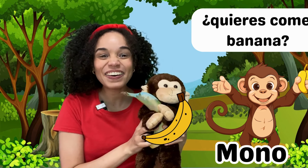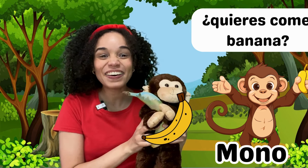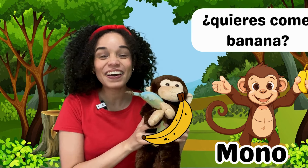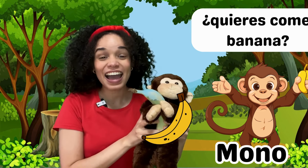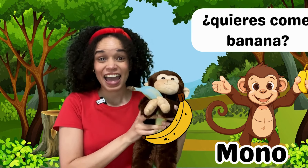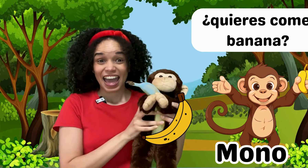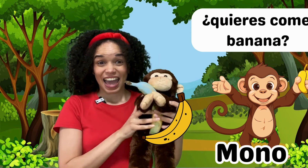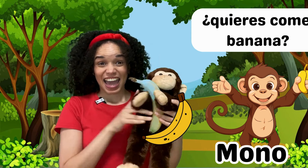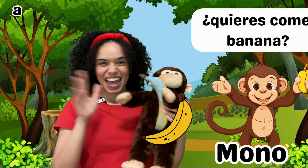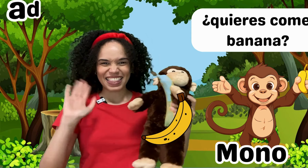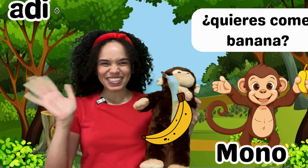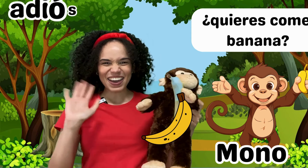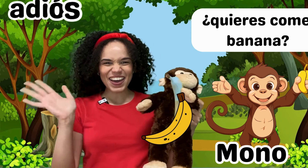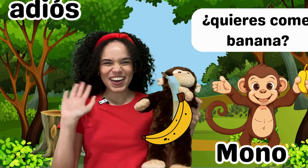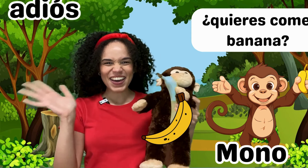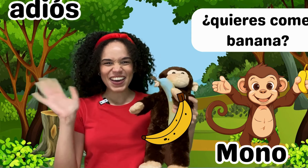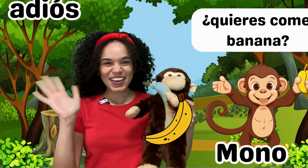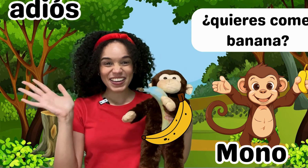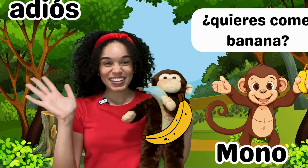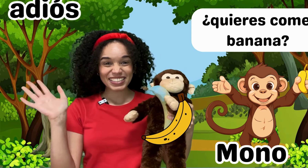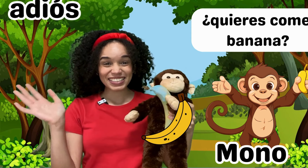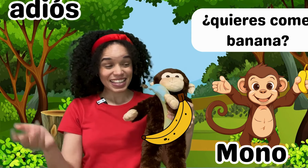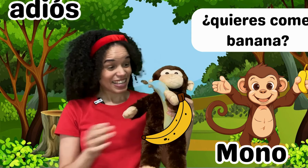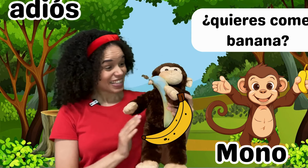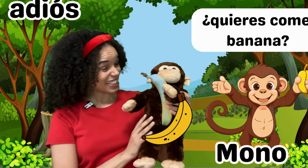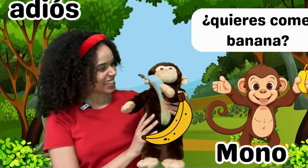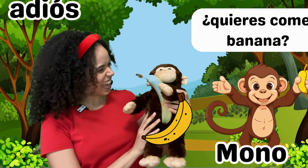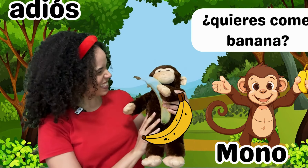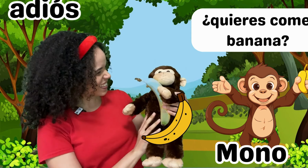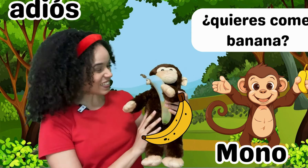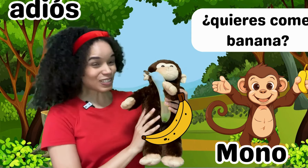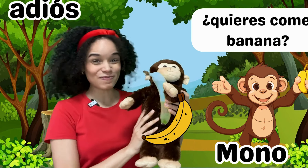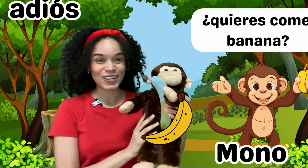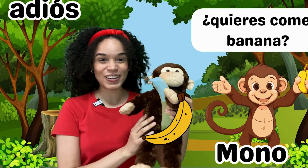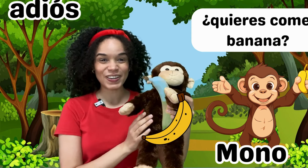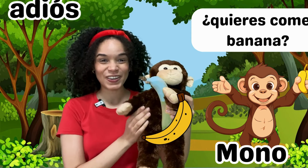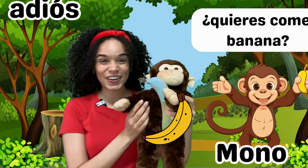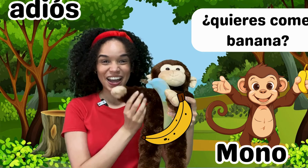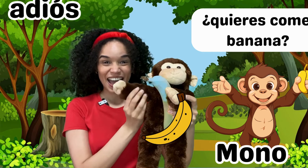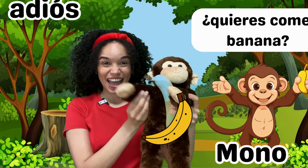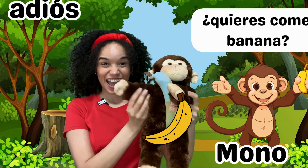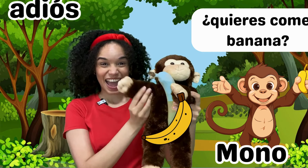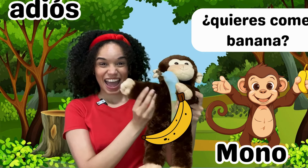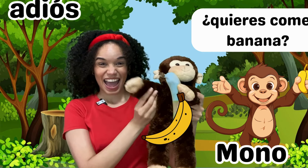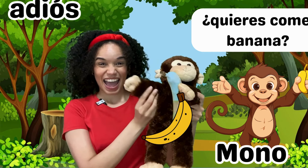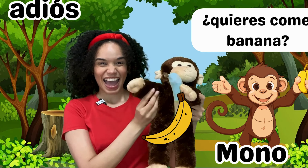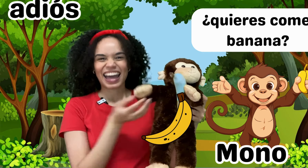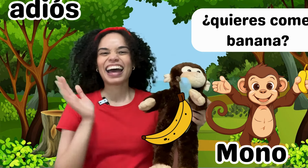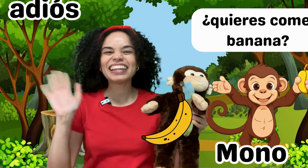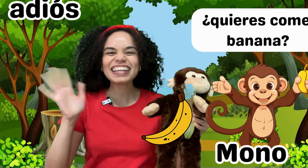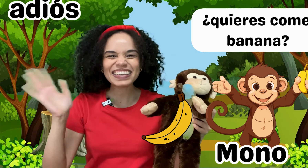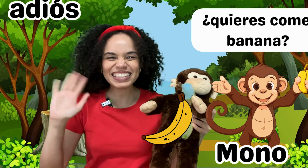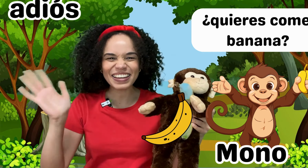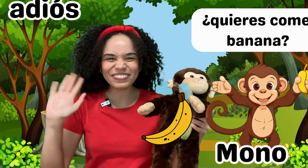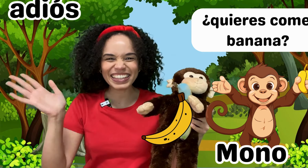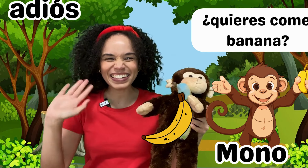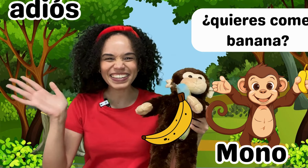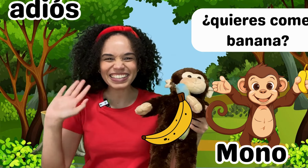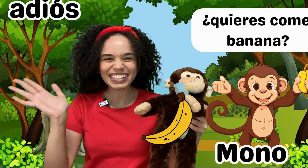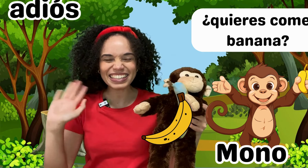terminado adiós di Adiós mono Adiós amigos